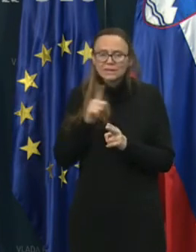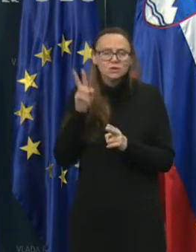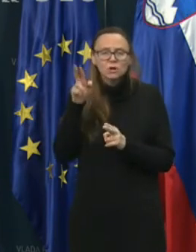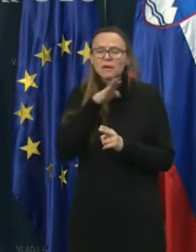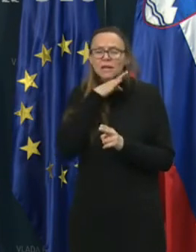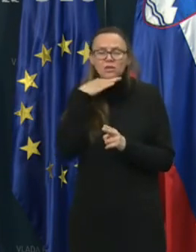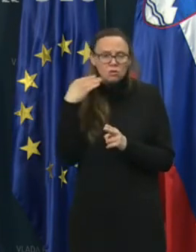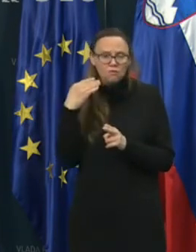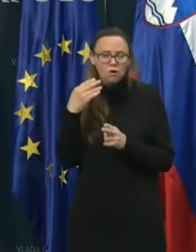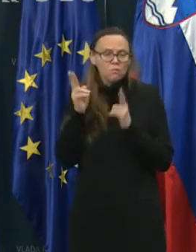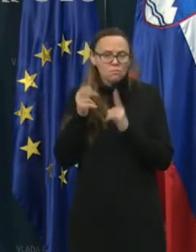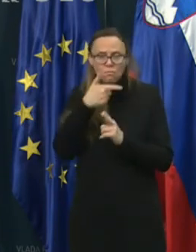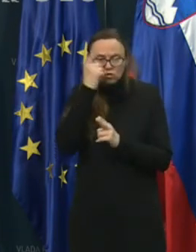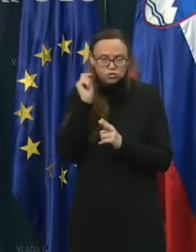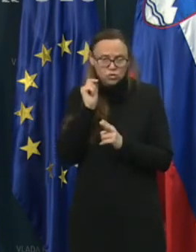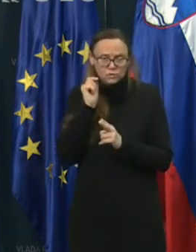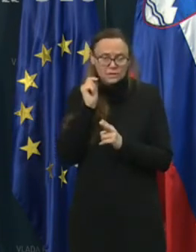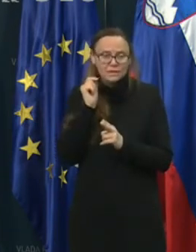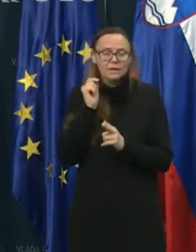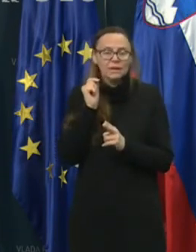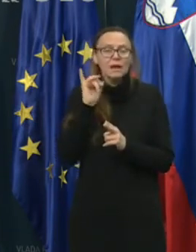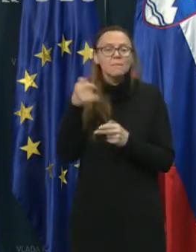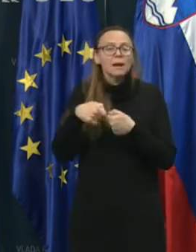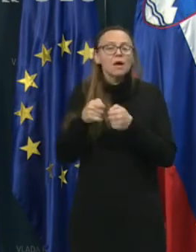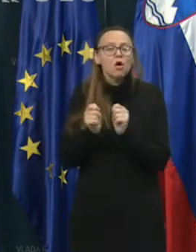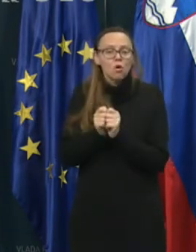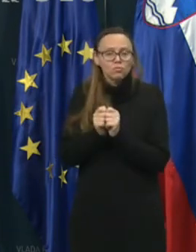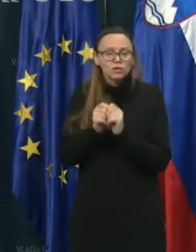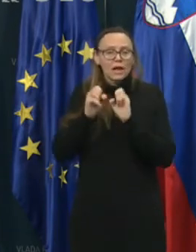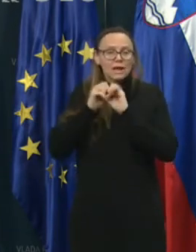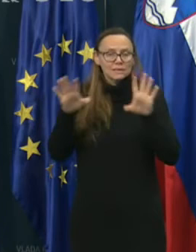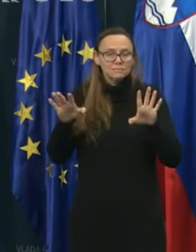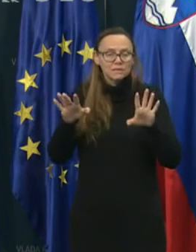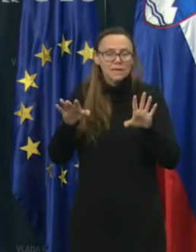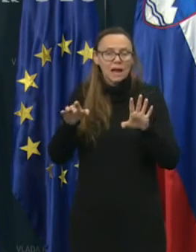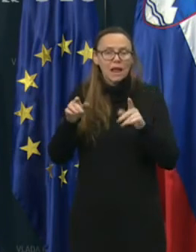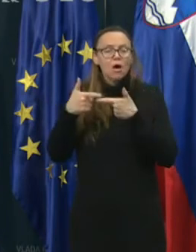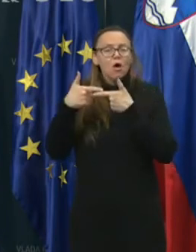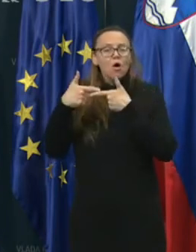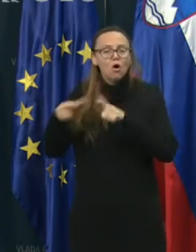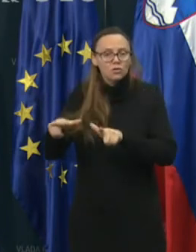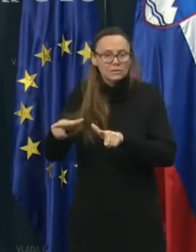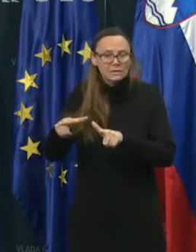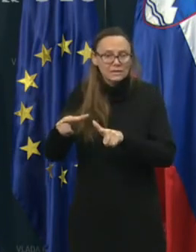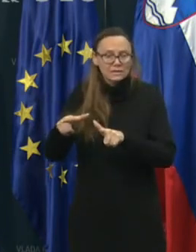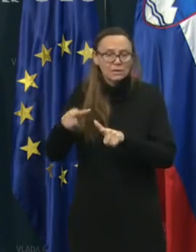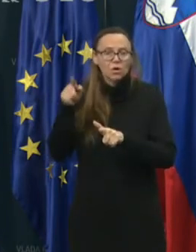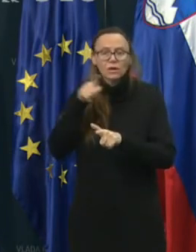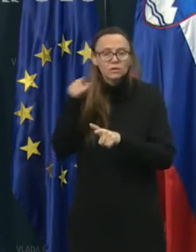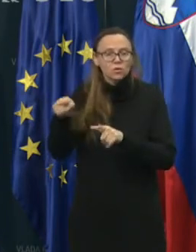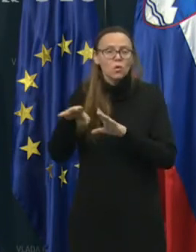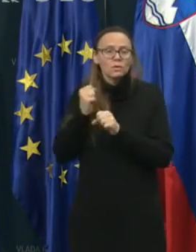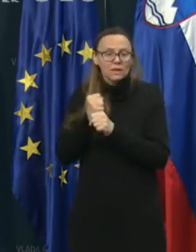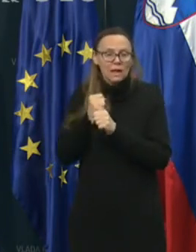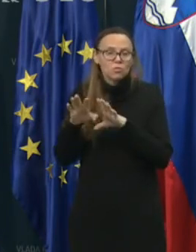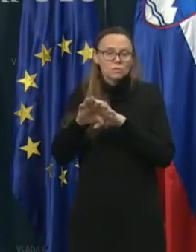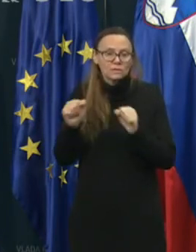dovolj razpoložljivega kadra, pa je občina razpisala koncesijo in to dejavnost izvajajo